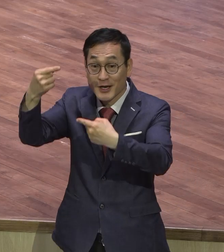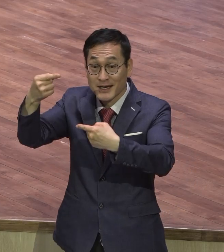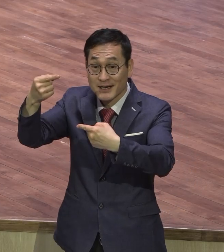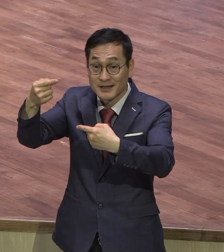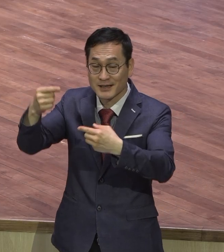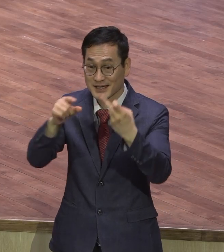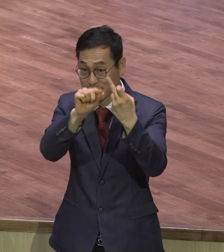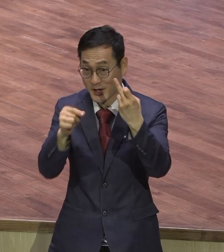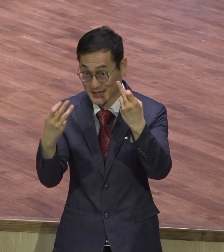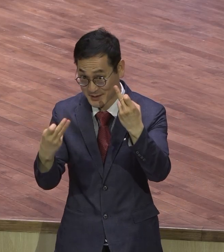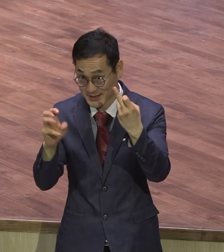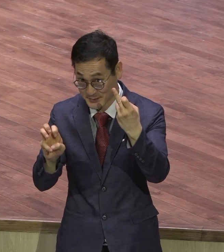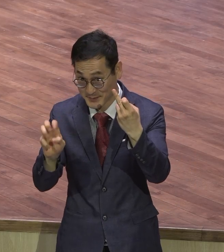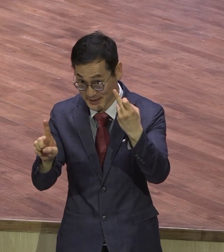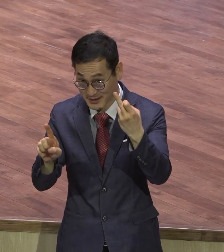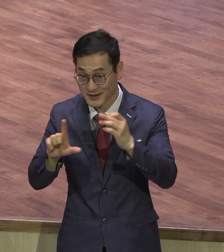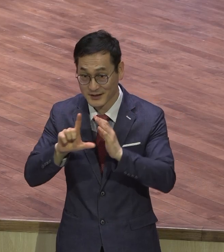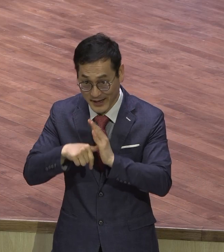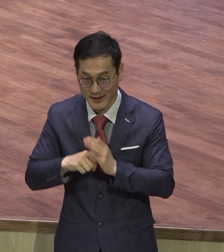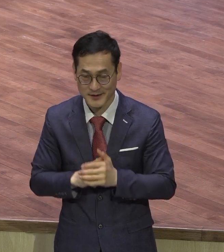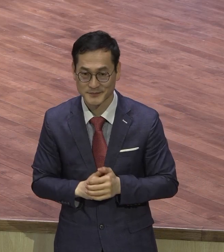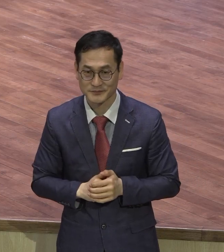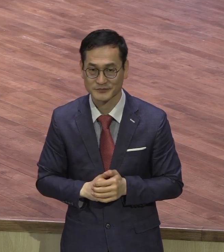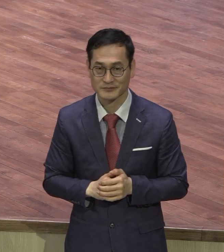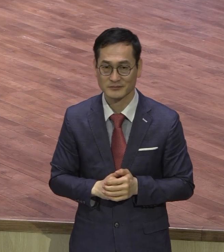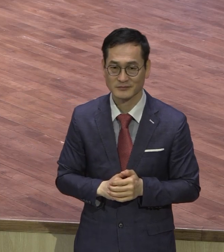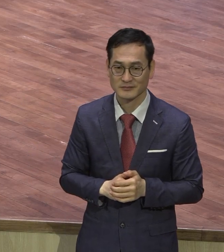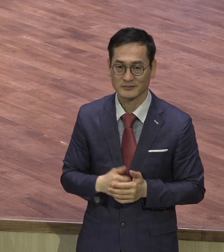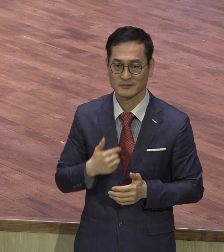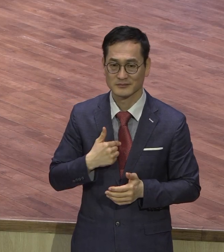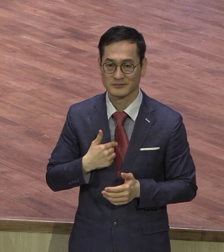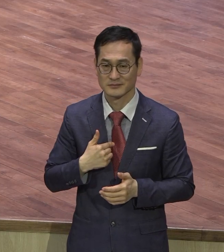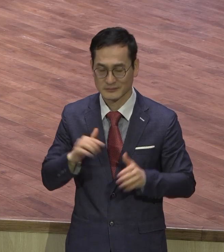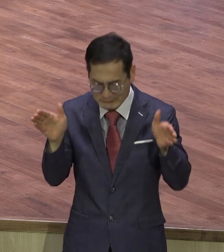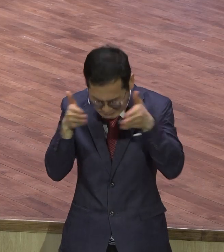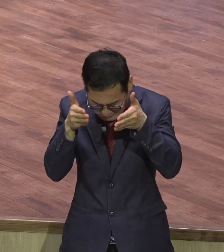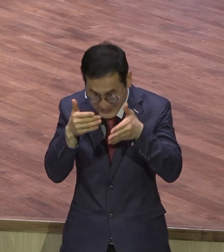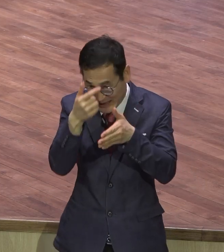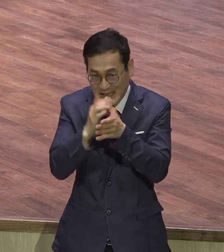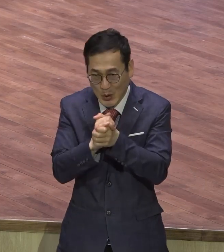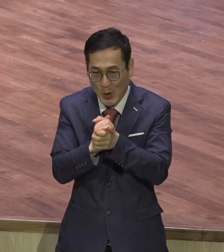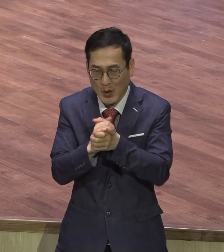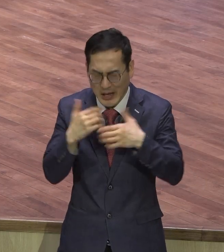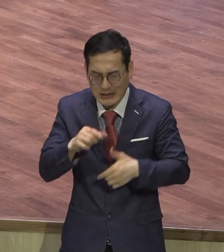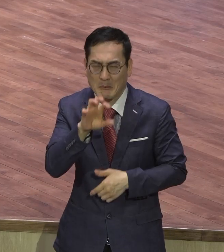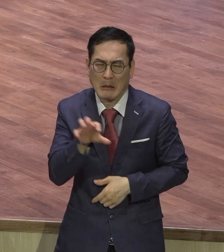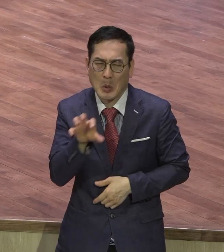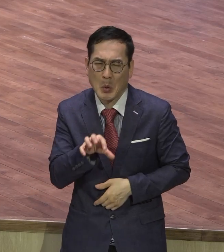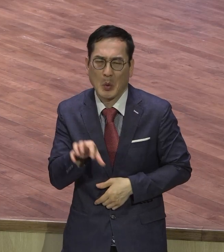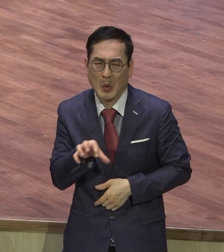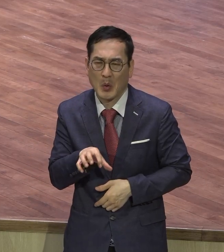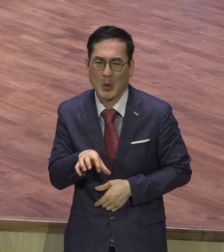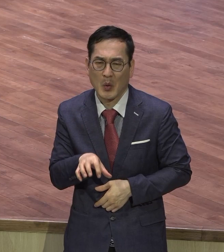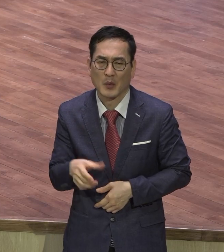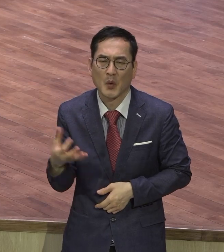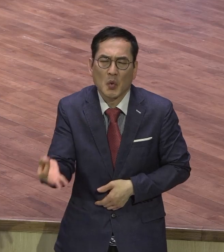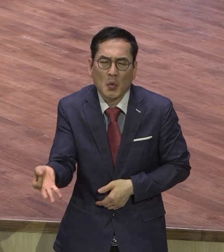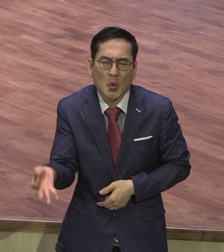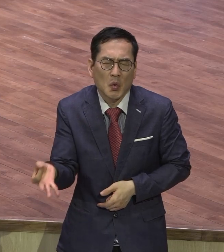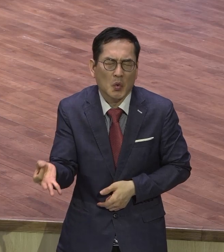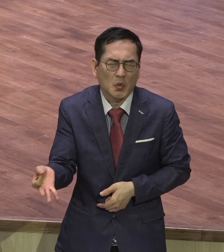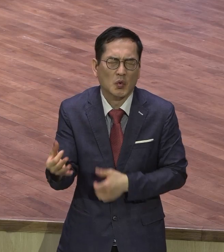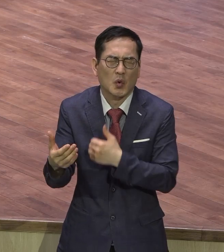말라고 내 생각에 잡혀가지고 맨날 우물한 깨구리처럼 기도 내용을 보면 맨날 돈돈돈돈